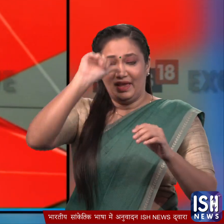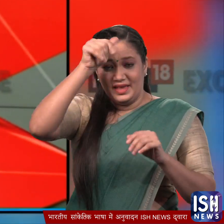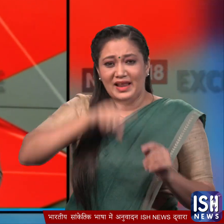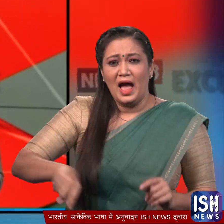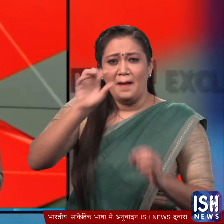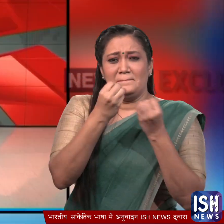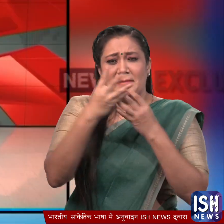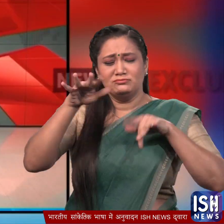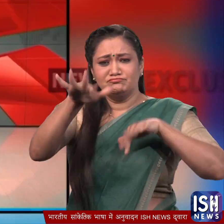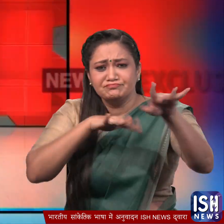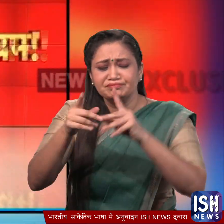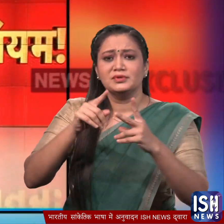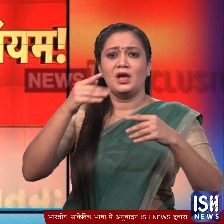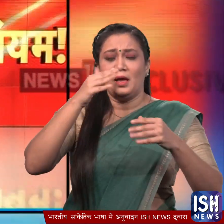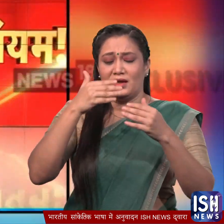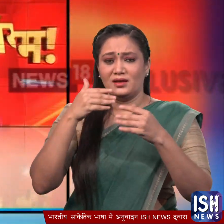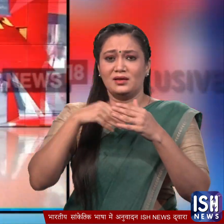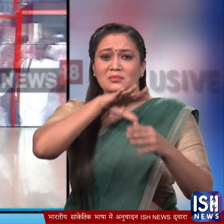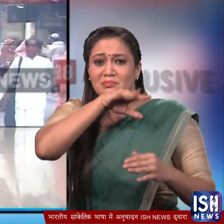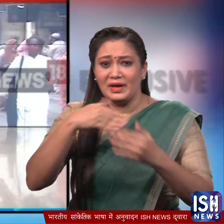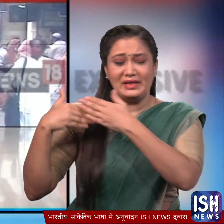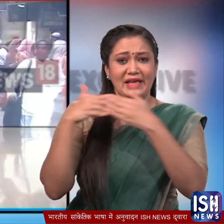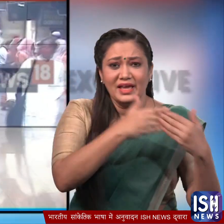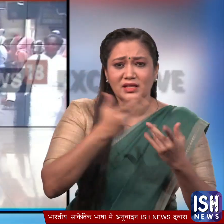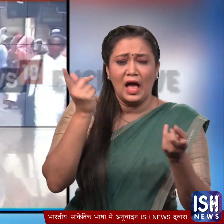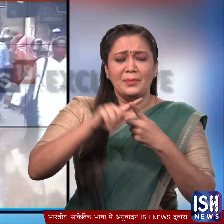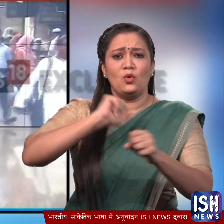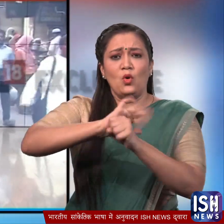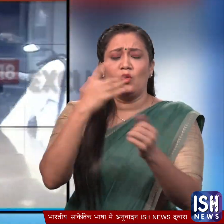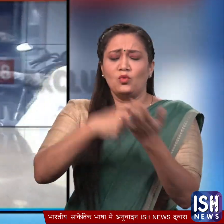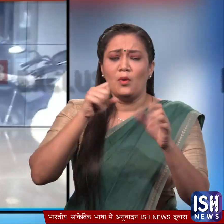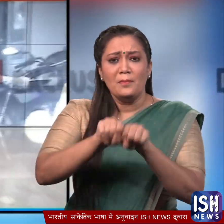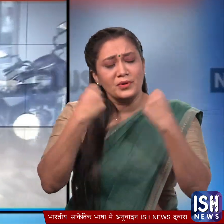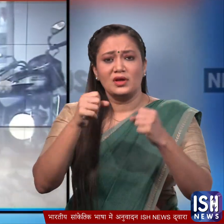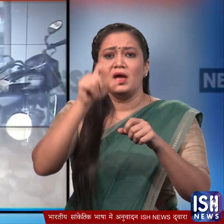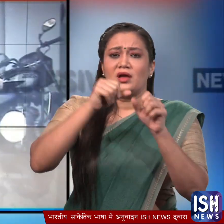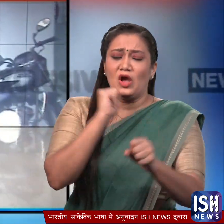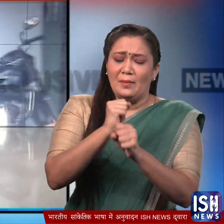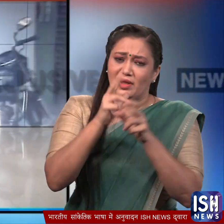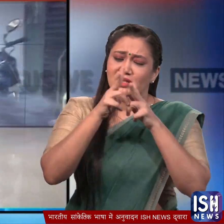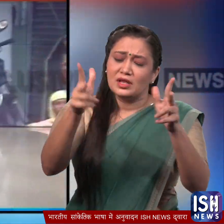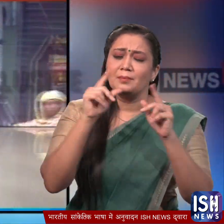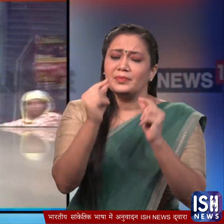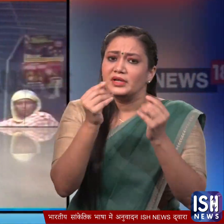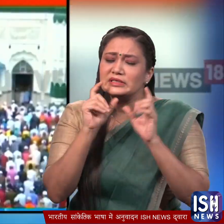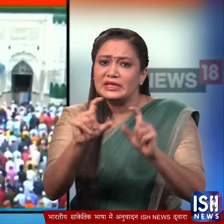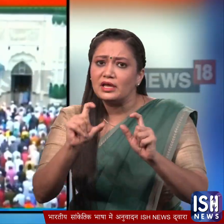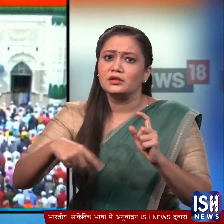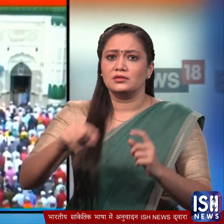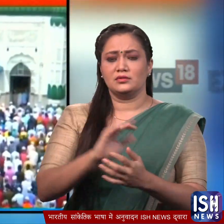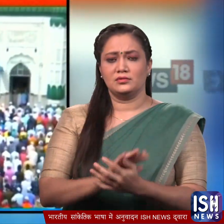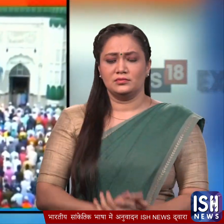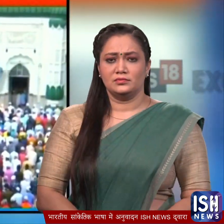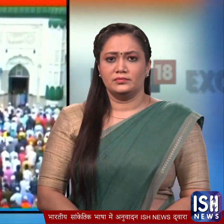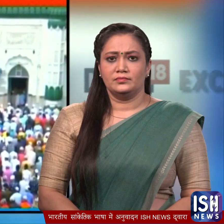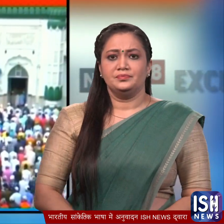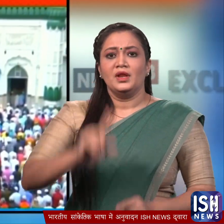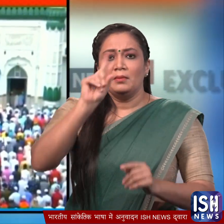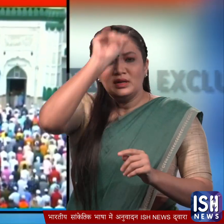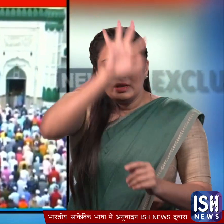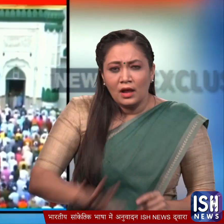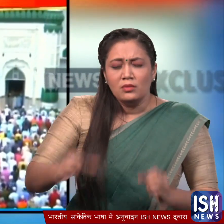बकरीद के मौके पर कोरोना नियम टूट गए। प्रशासन ने सख्त निर्देश दिए थे कि लोग बकरीद मनाएं, मगर संभल कर। लेकिन देश